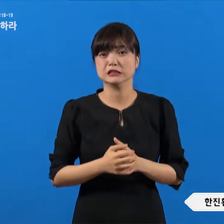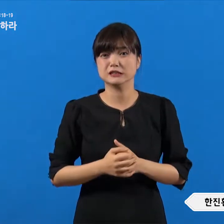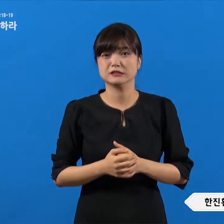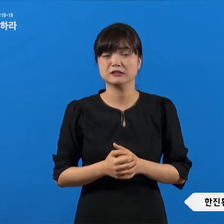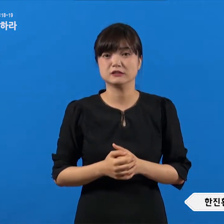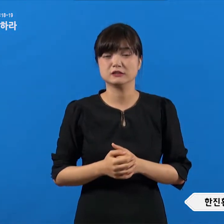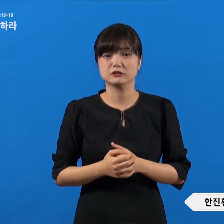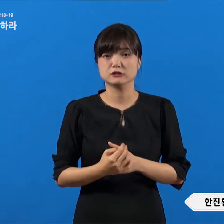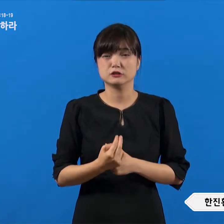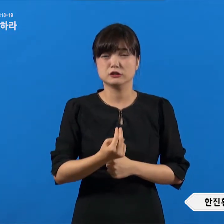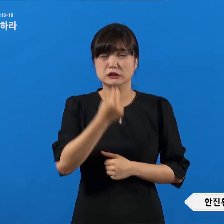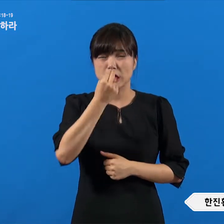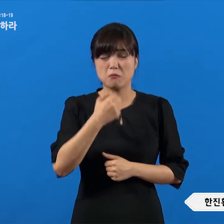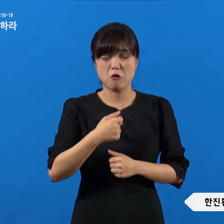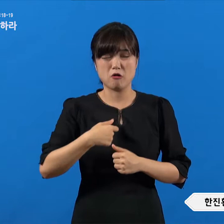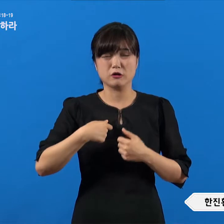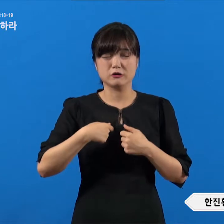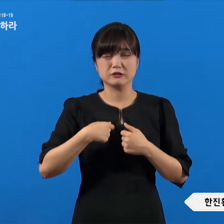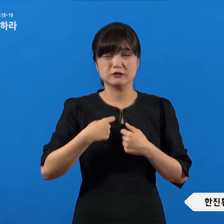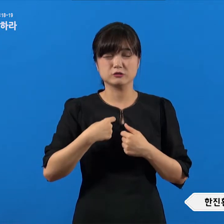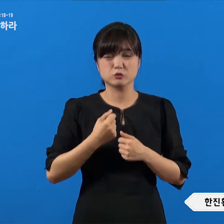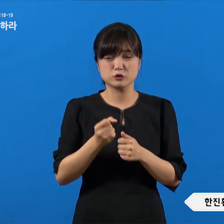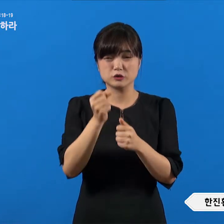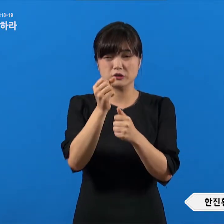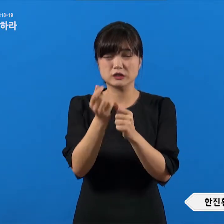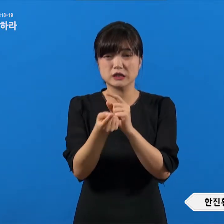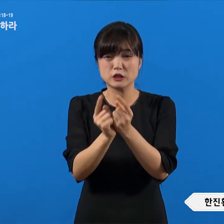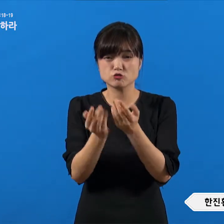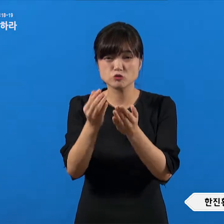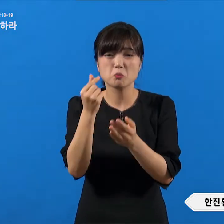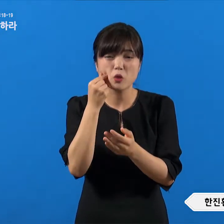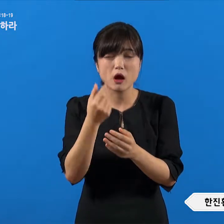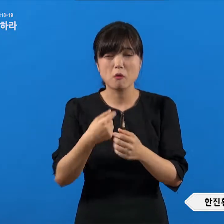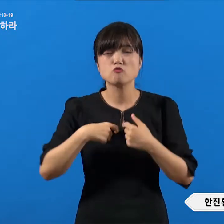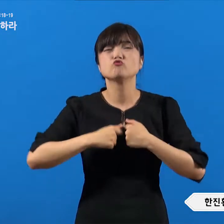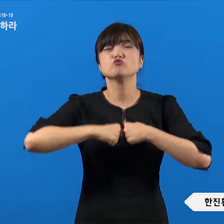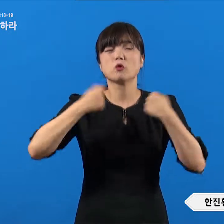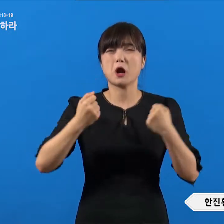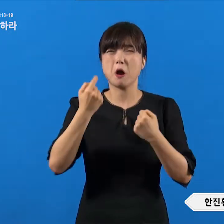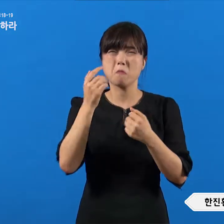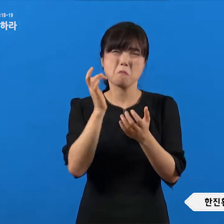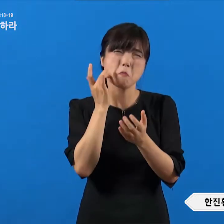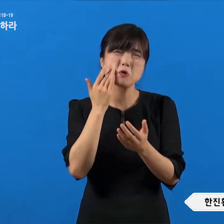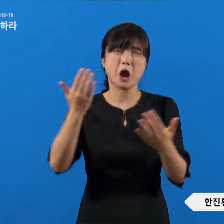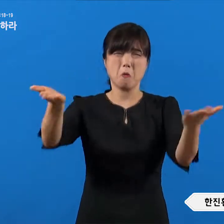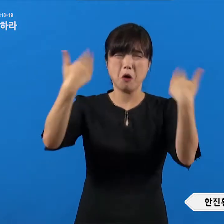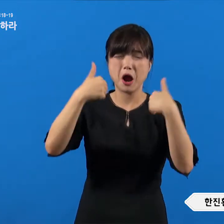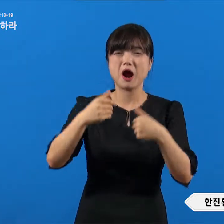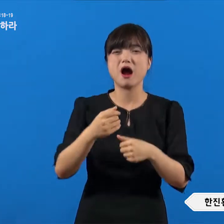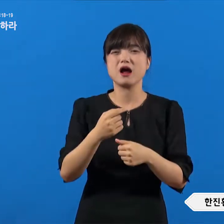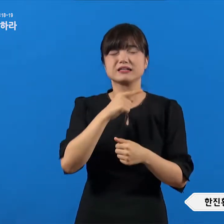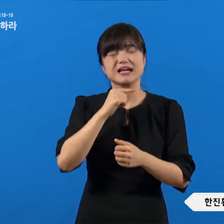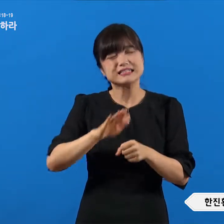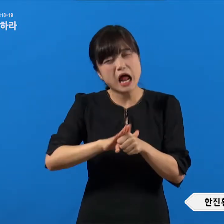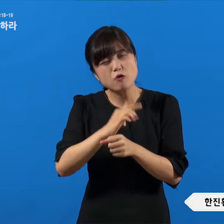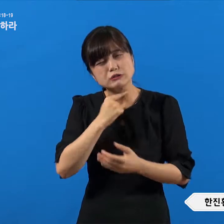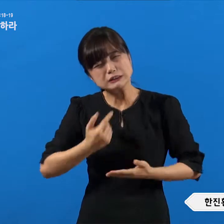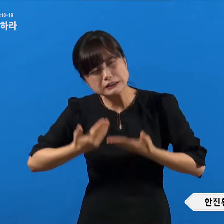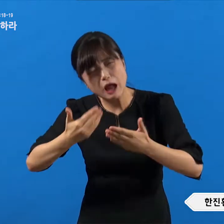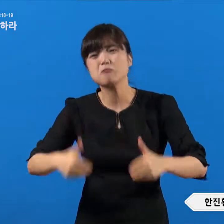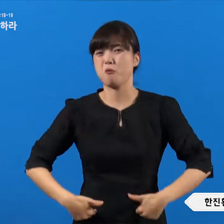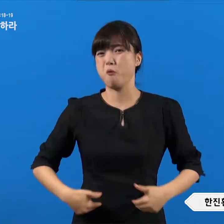구명조끼를 못 벗겠거든 우통이라도 남편은 벗을 수 있어야 됩니다. 사랑하고 희생하는